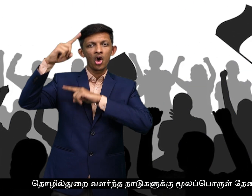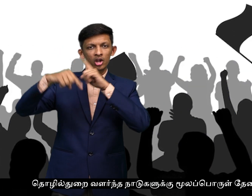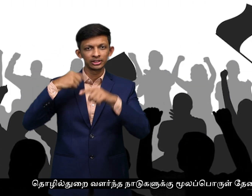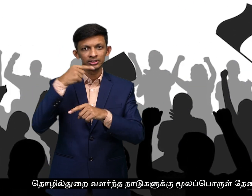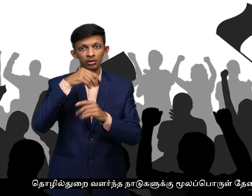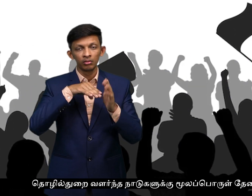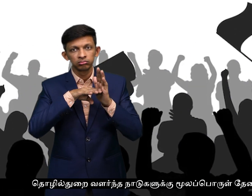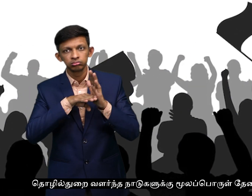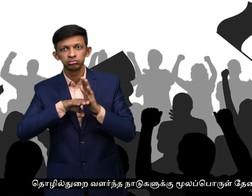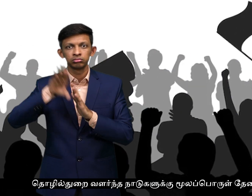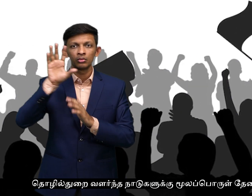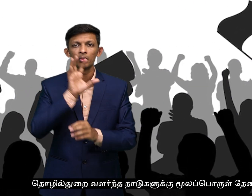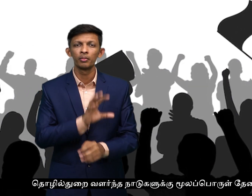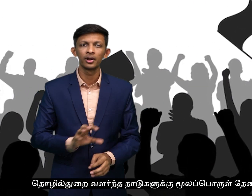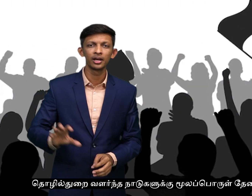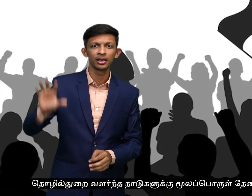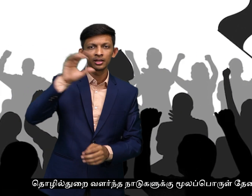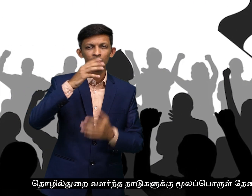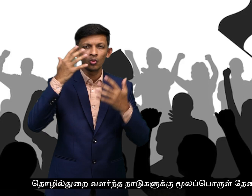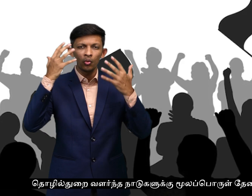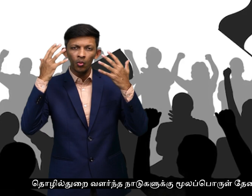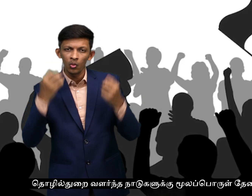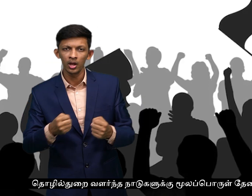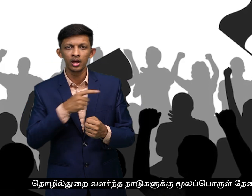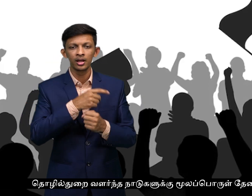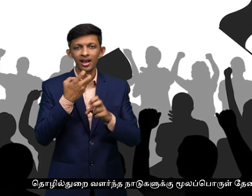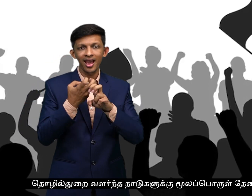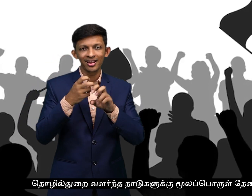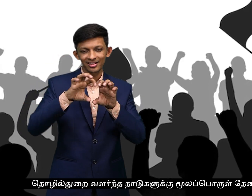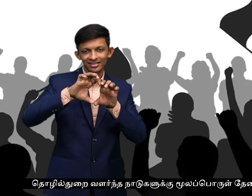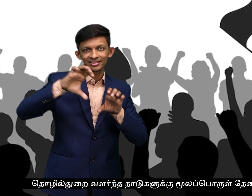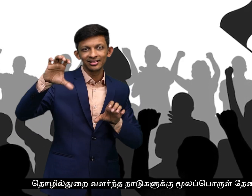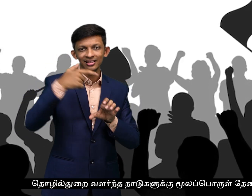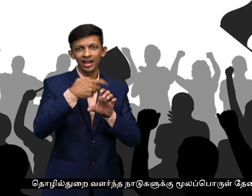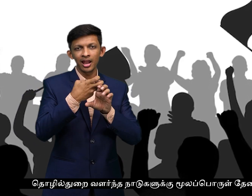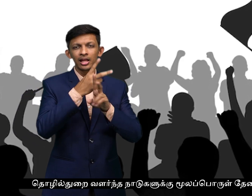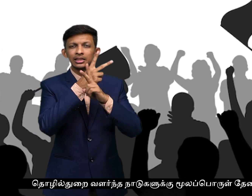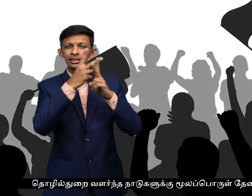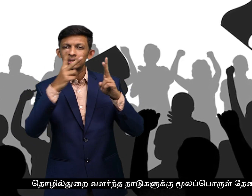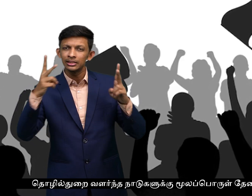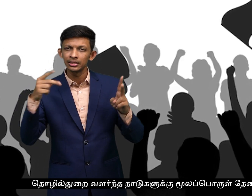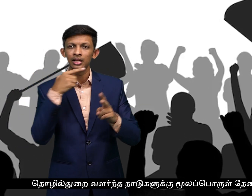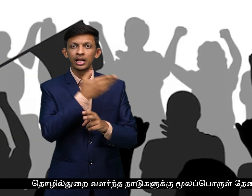தொழில்துறை வளர்ந்த நாடுகளுக்கு மூலப்பொருள் தேவைப்பட்டது, மேலும்